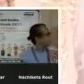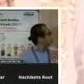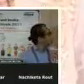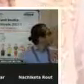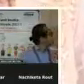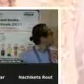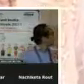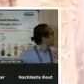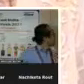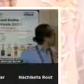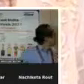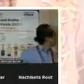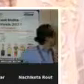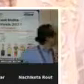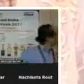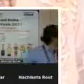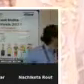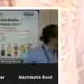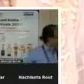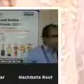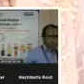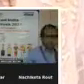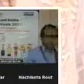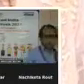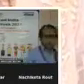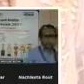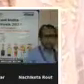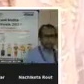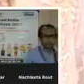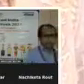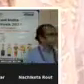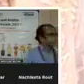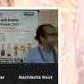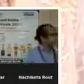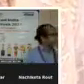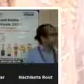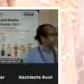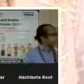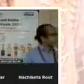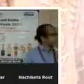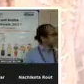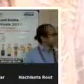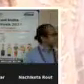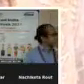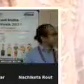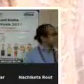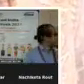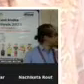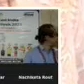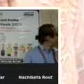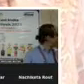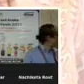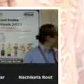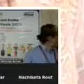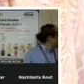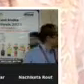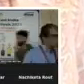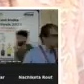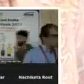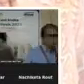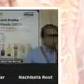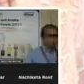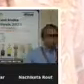पारंपरिक सांस्कृतिक उत्सव, पैनल चर्चा, कारीगरों की कार्यशाला, कारीगरों की प्रदर्शनी और जागरूकता गतिविधियों में प्रतिभागियों की